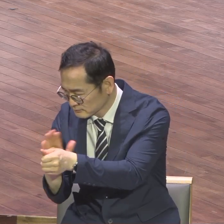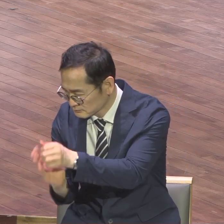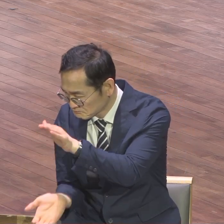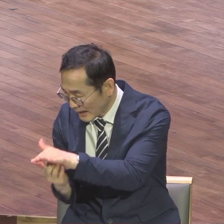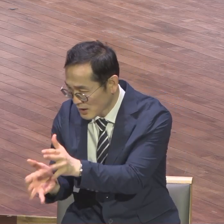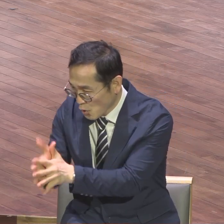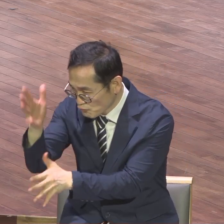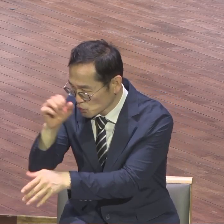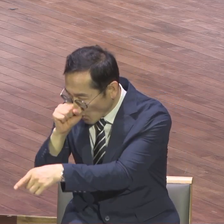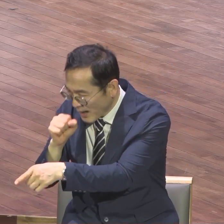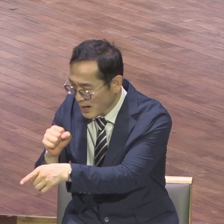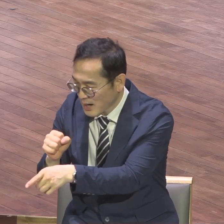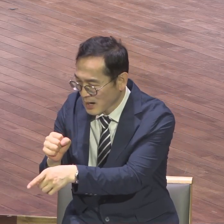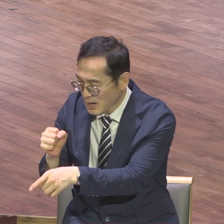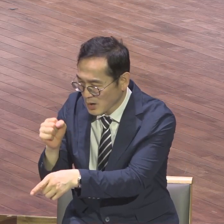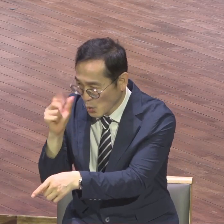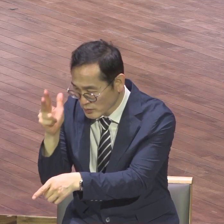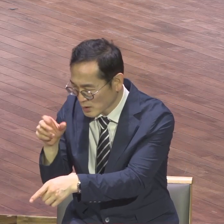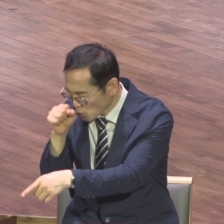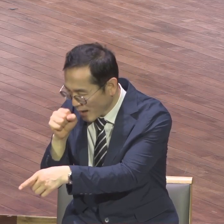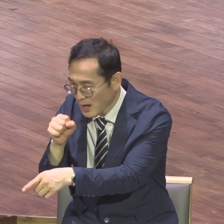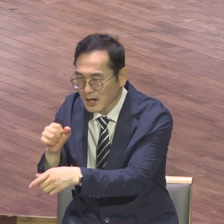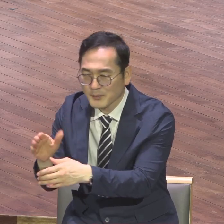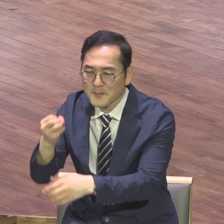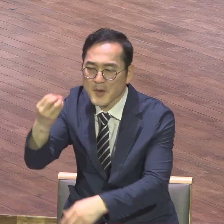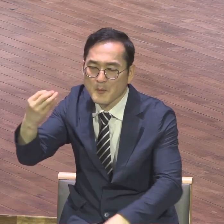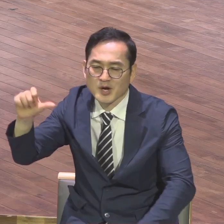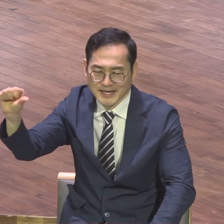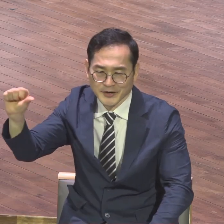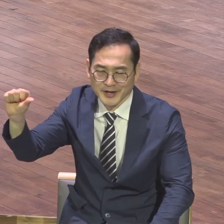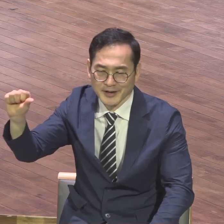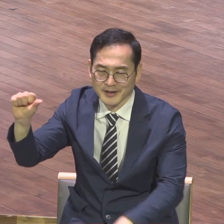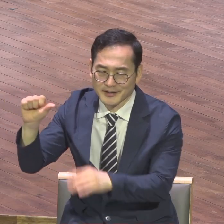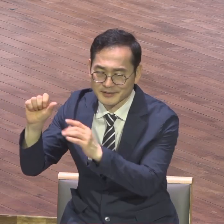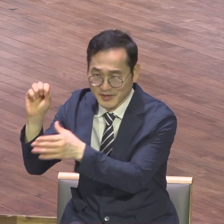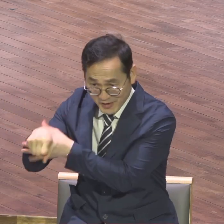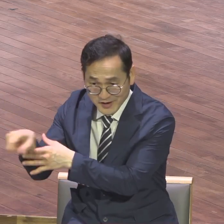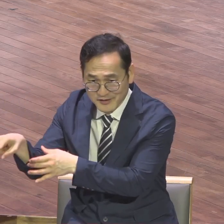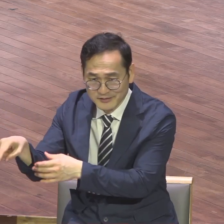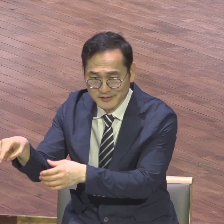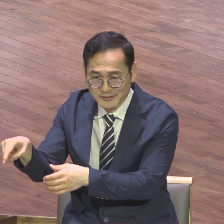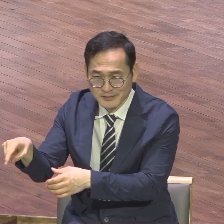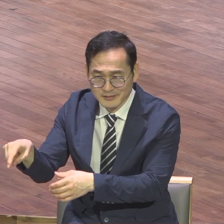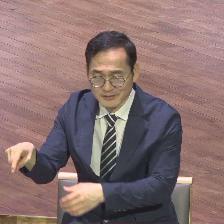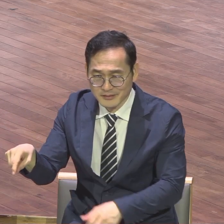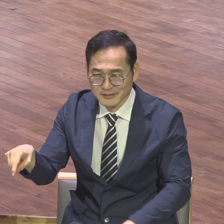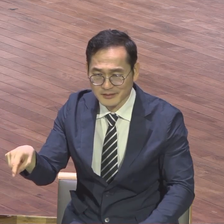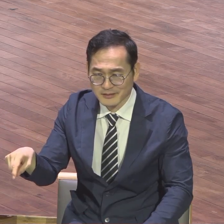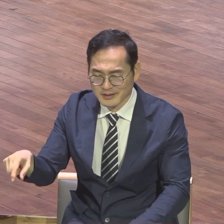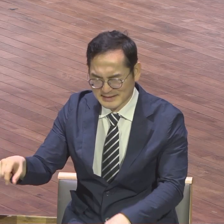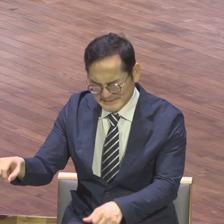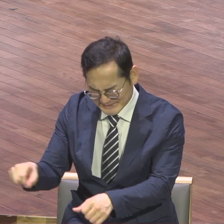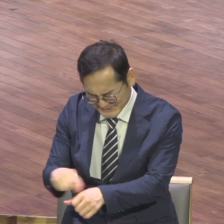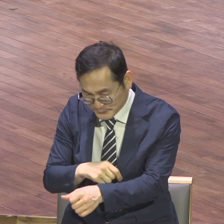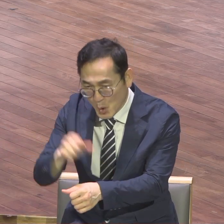그렇게 받도록 힐링시켜주는 그 시스템이 다 되어 있는 것을 초특급 호텔이라.